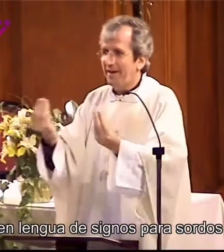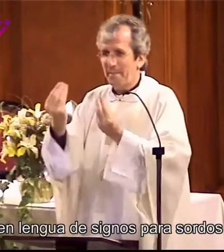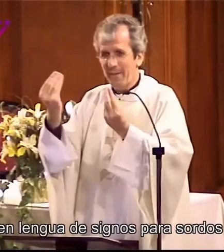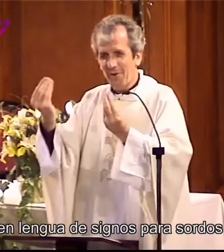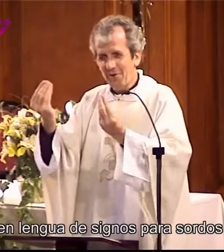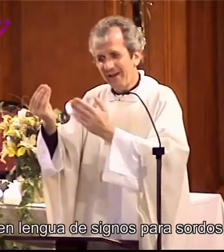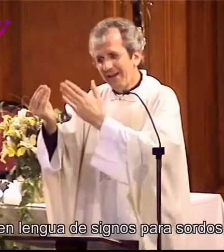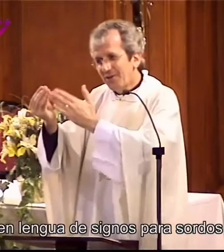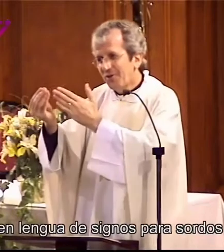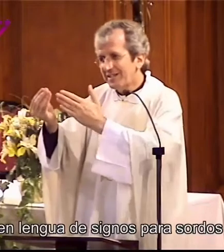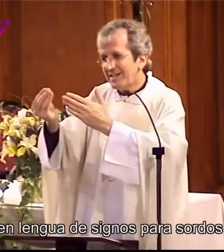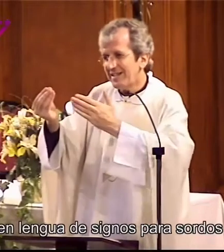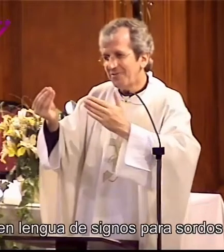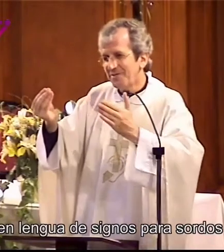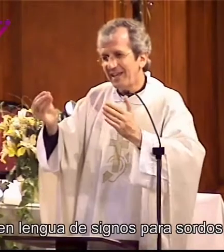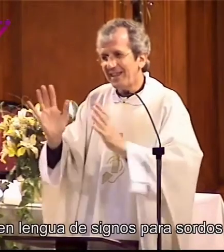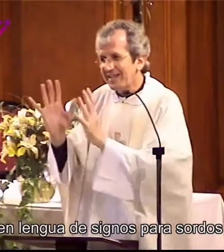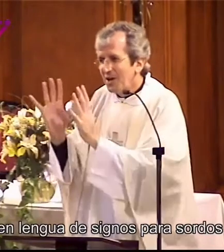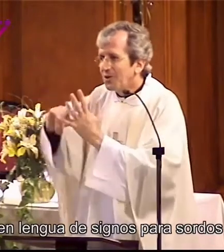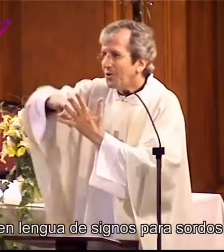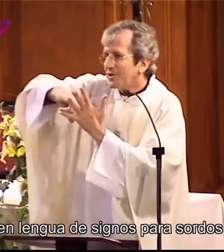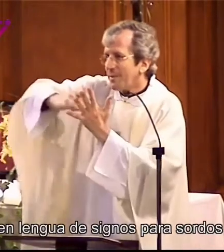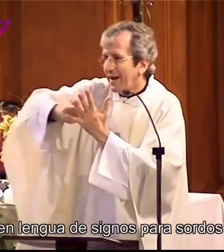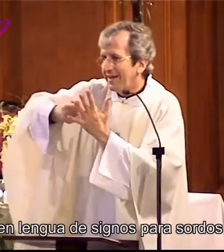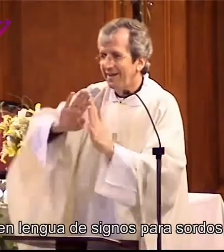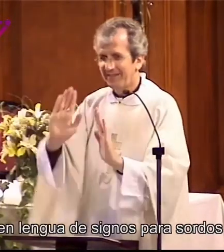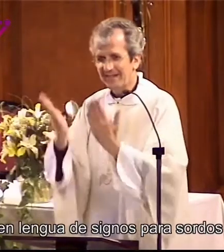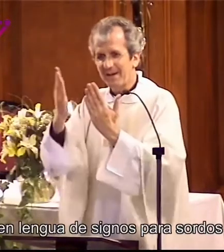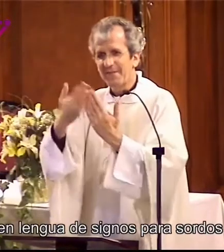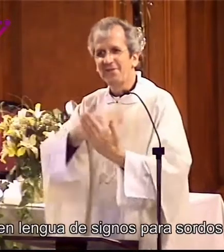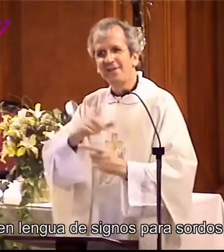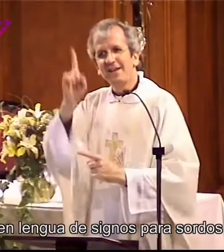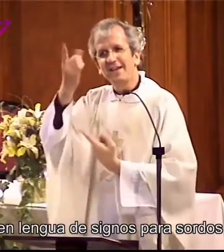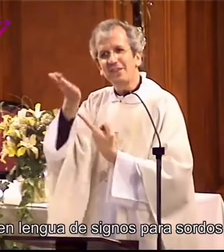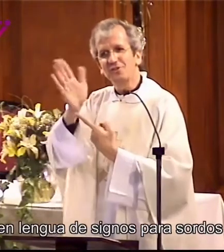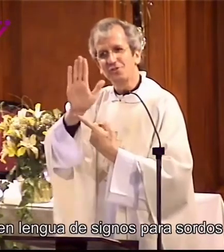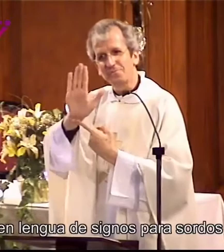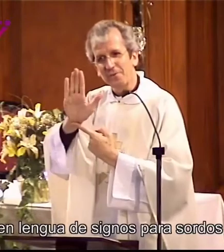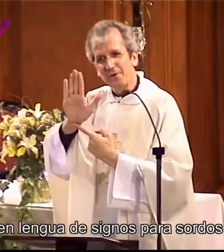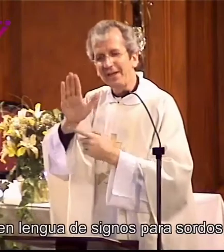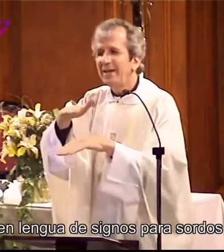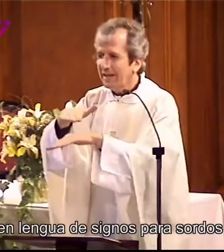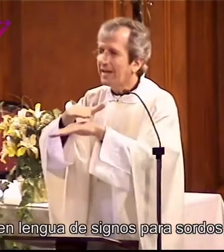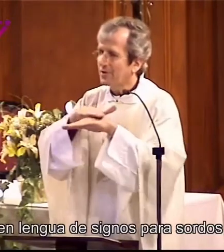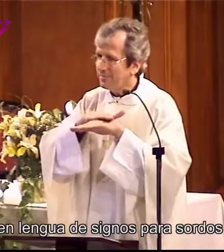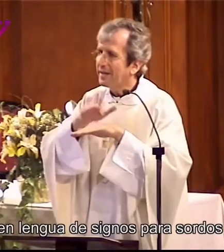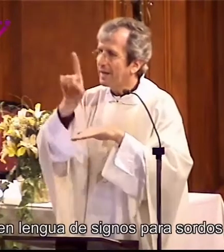mejor todas esas circunstancias, todo ese plan de salvación que Dios nos propone y que nos invita también